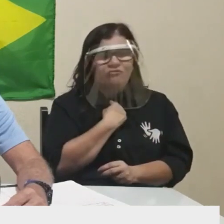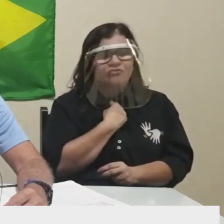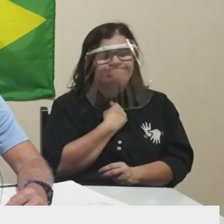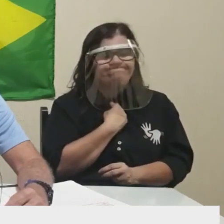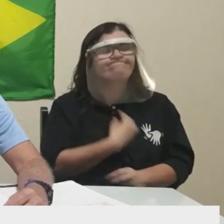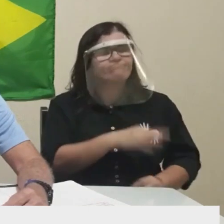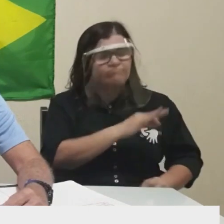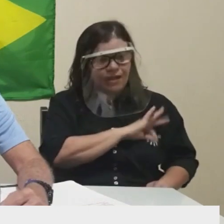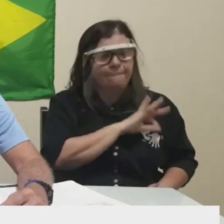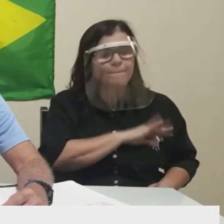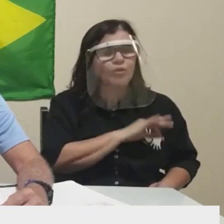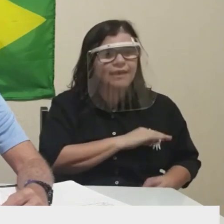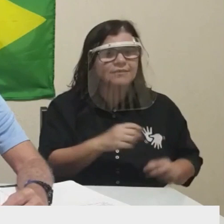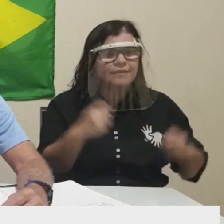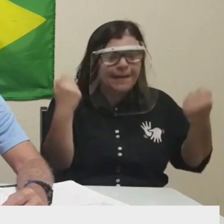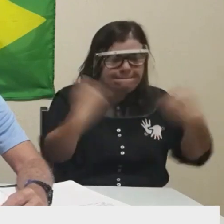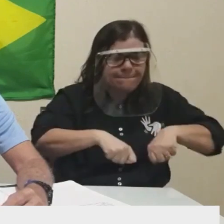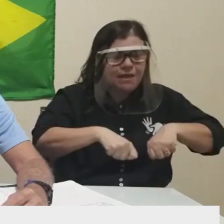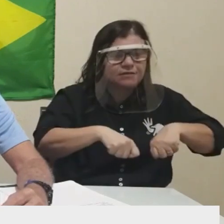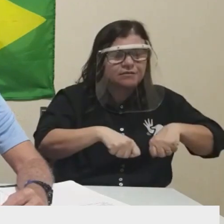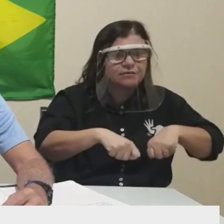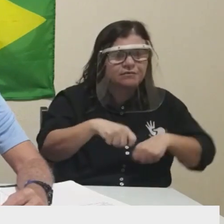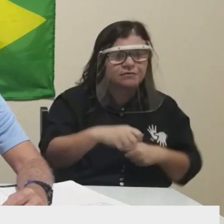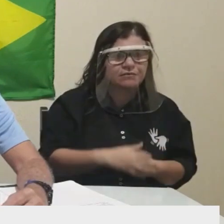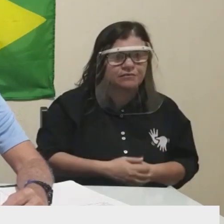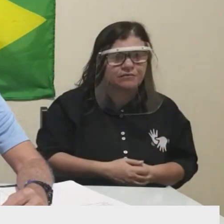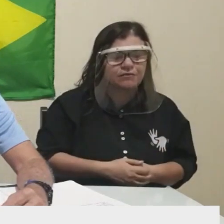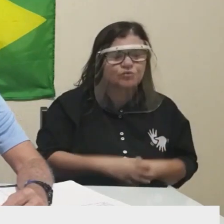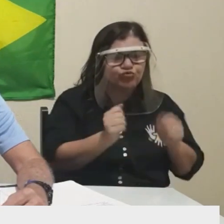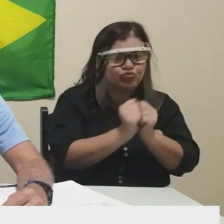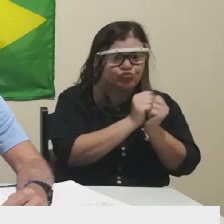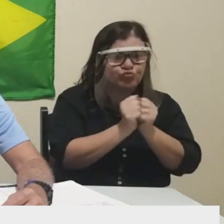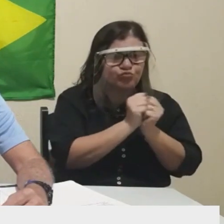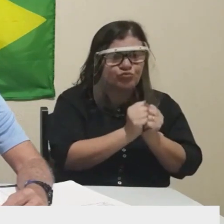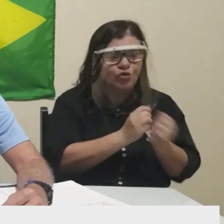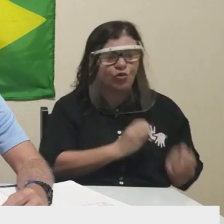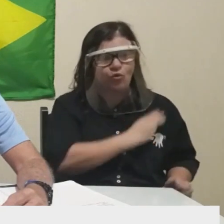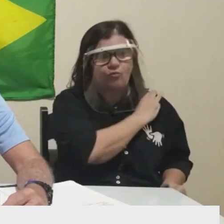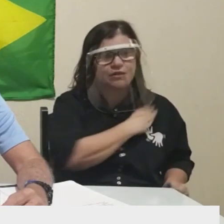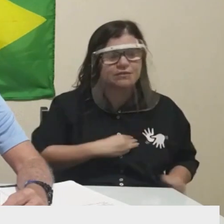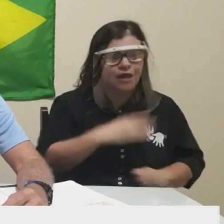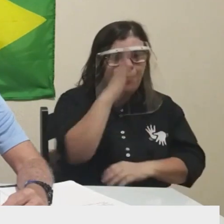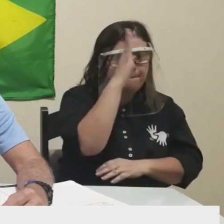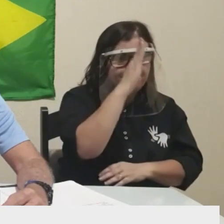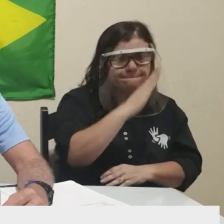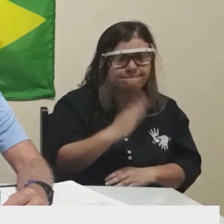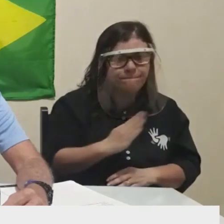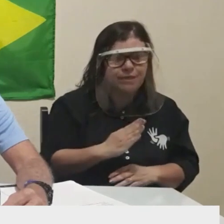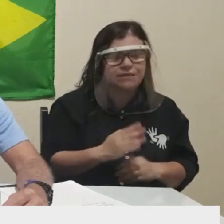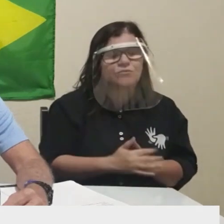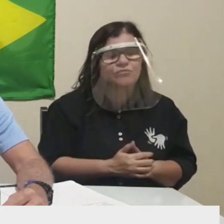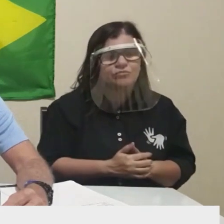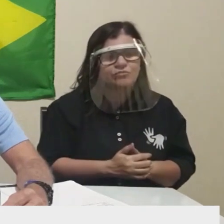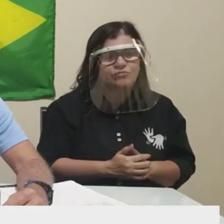Federal tem total independência, ela atua junto com o Ministério Público, essas operações são